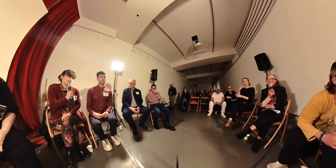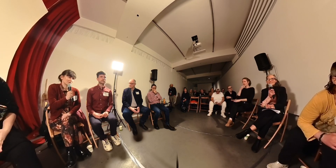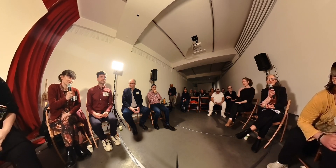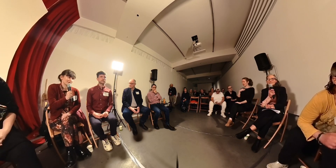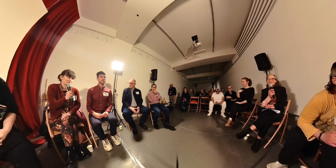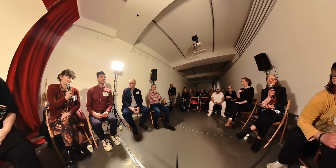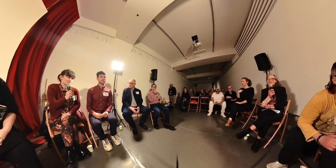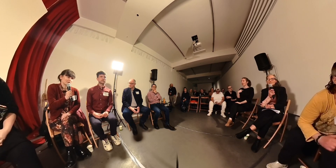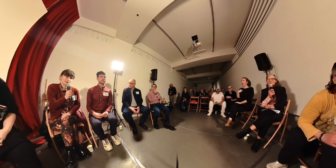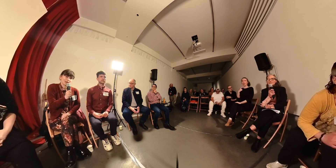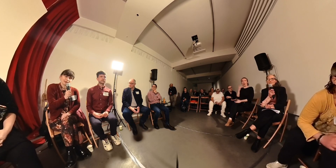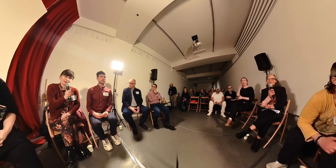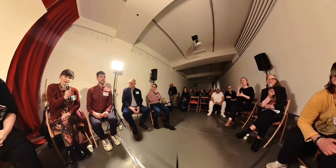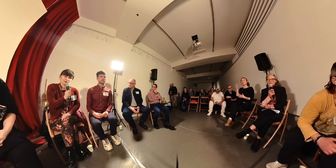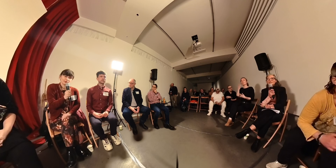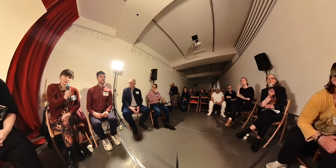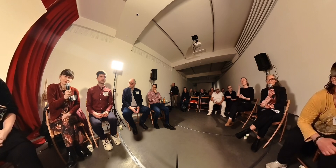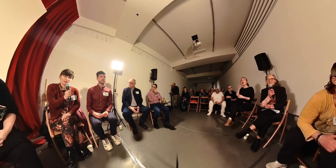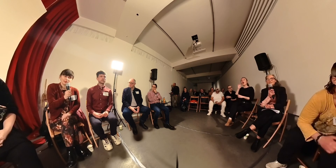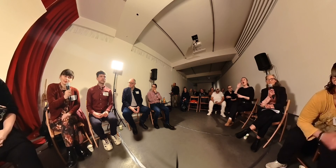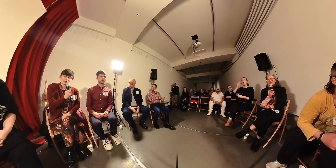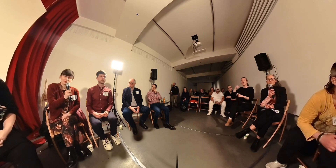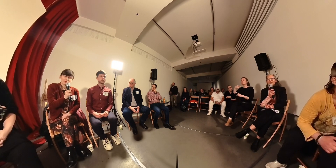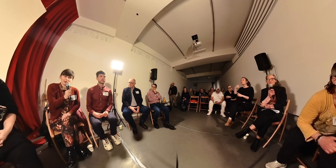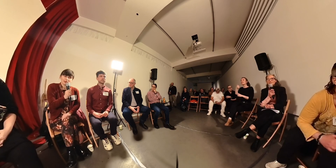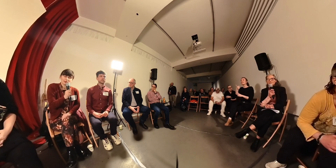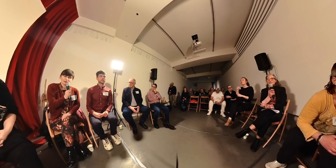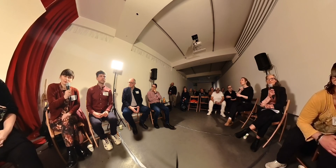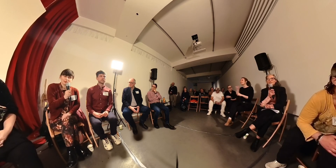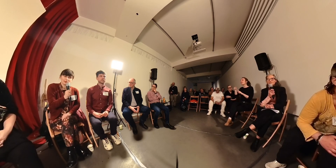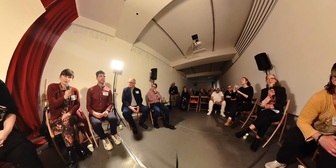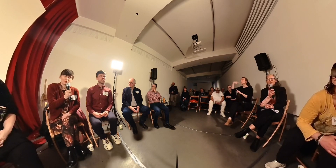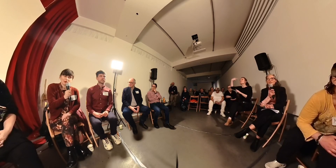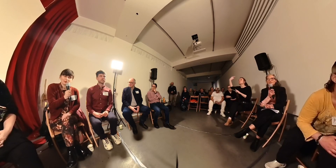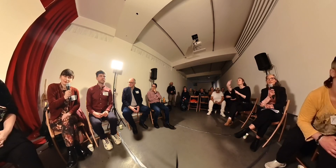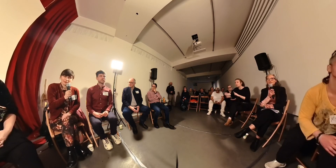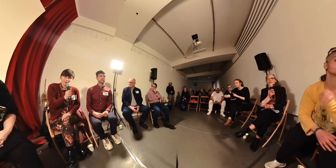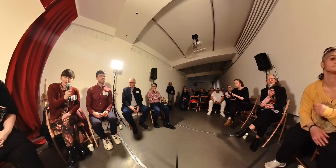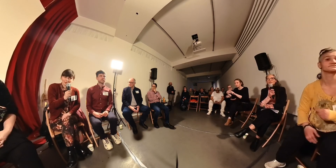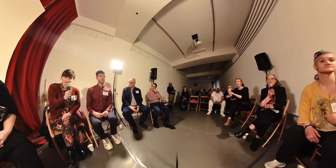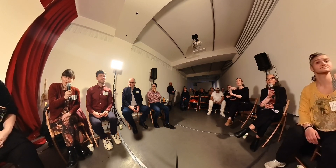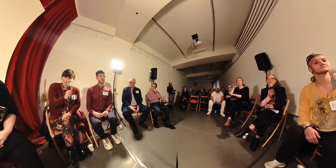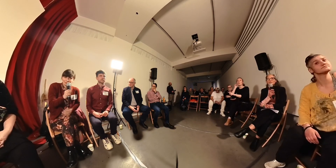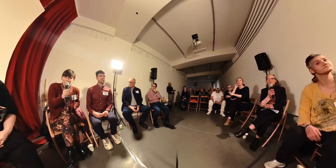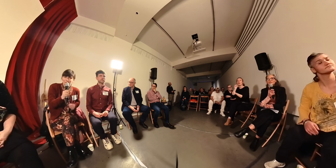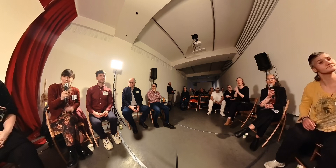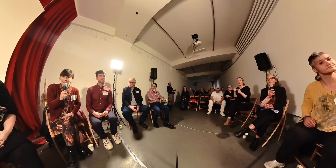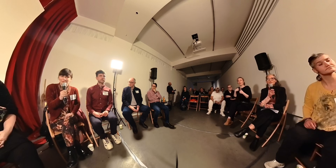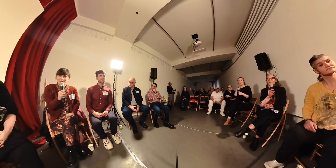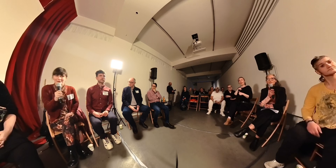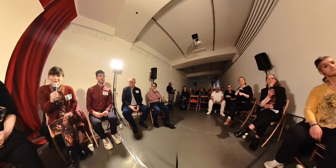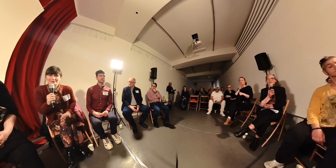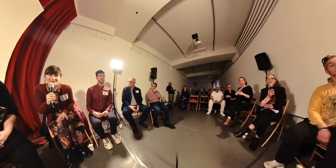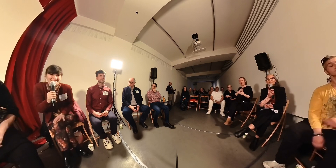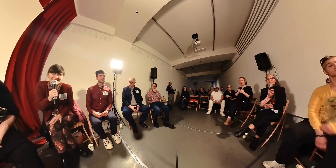dovedla nějak odpovědět až po několika letech, jako kdy jsem zjistila, že mám taky nějaké jako omezení ve vnímání a že se tomu musím